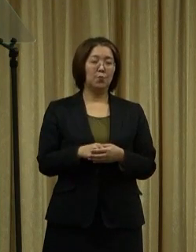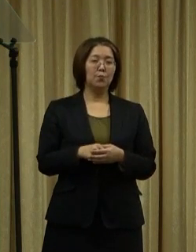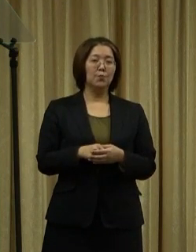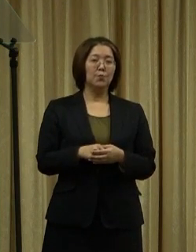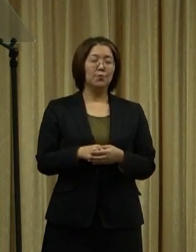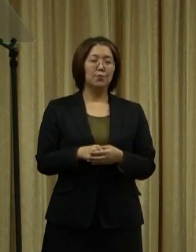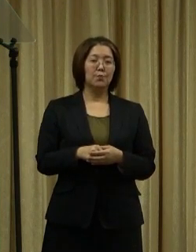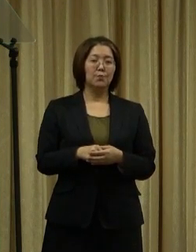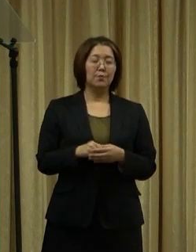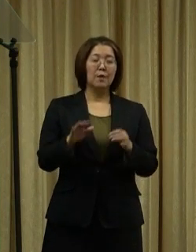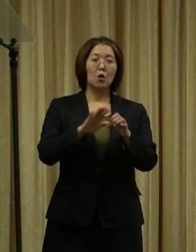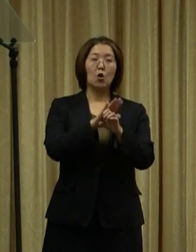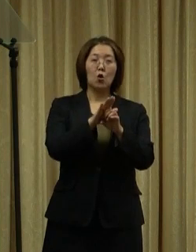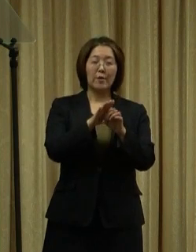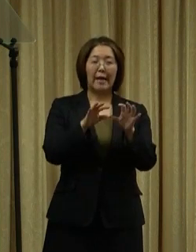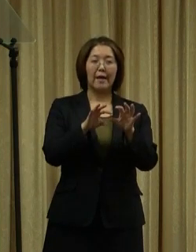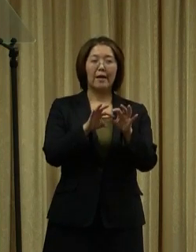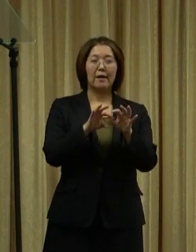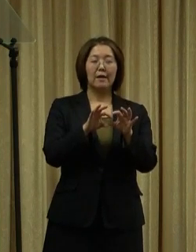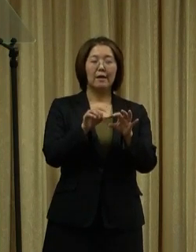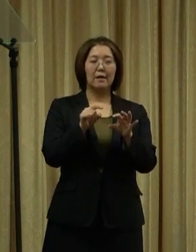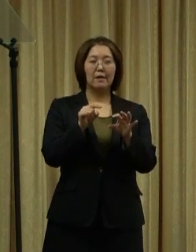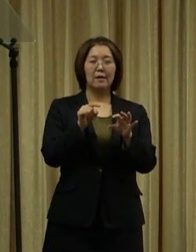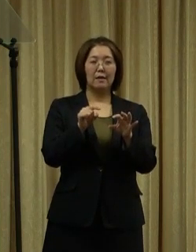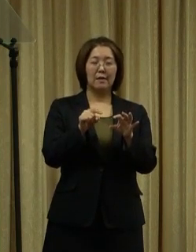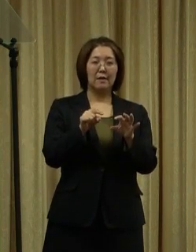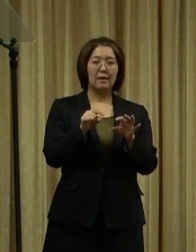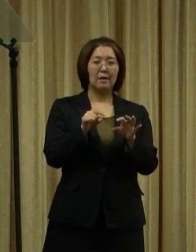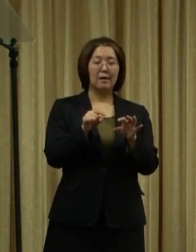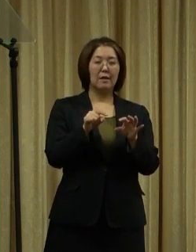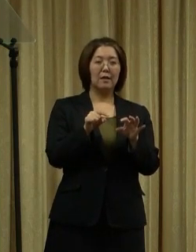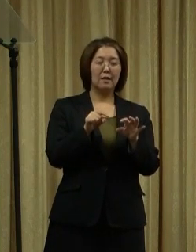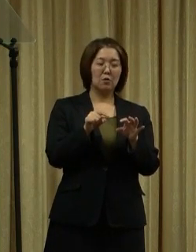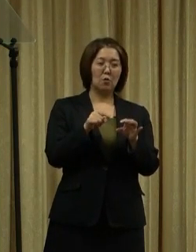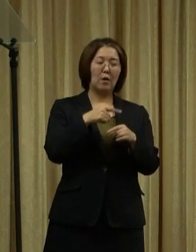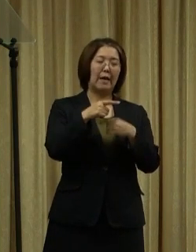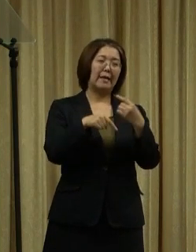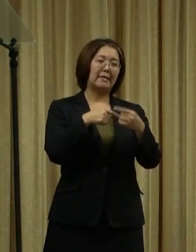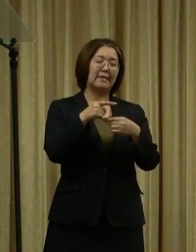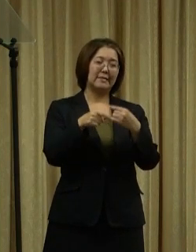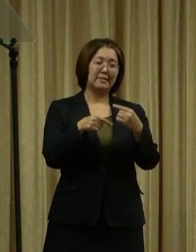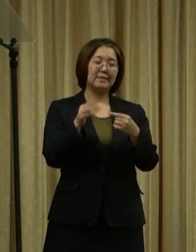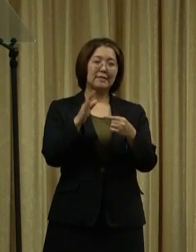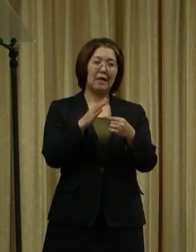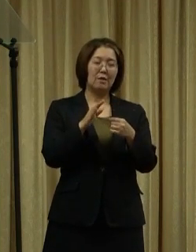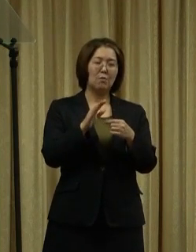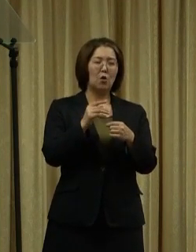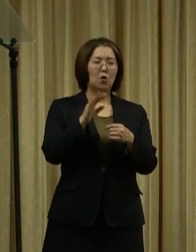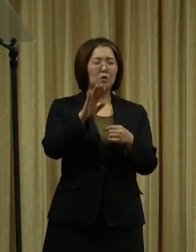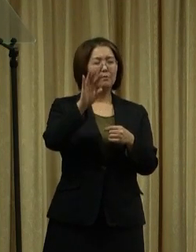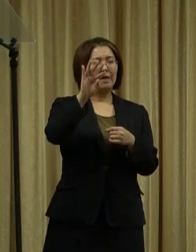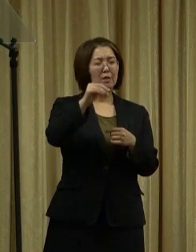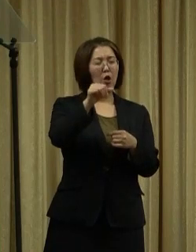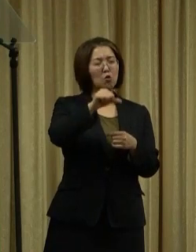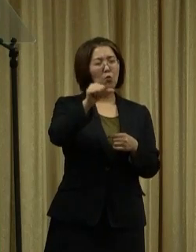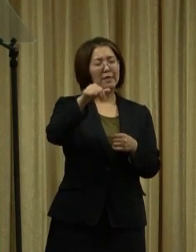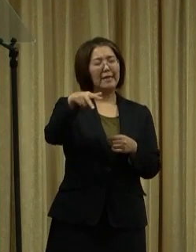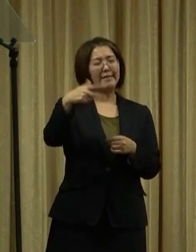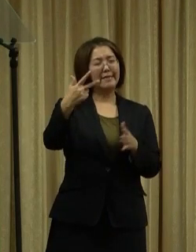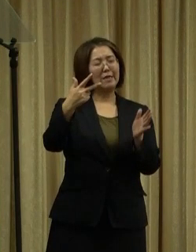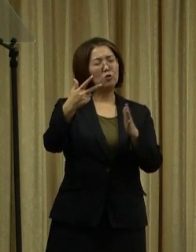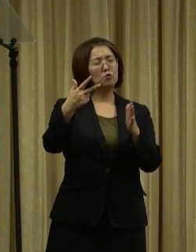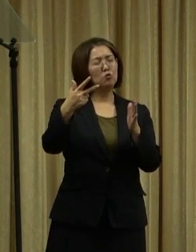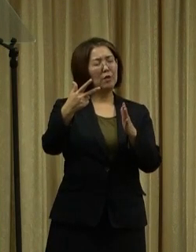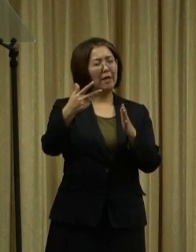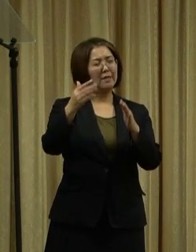る、コロナ関連、コロナのそのゼロゼロの話とかで、もうしばらくしたら5700ぐらいにはなるだ